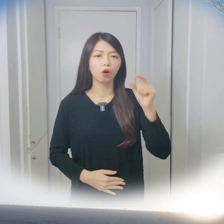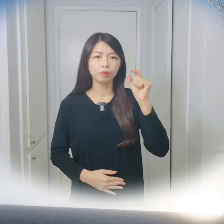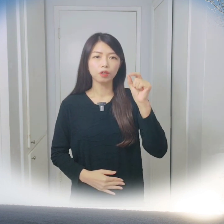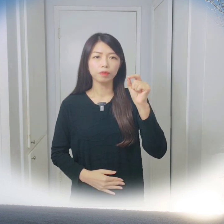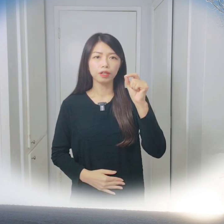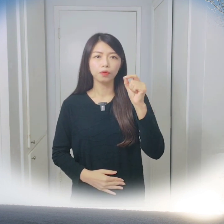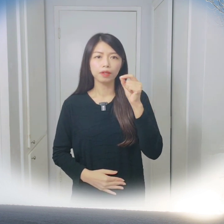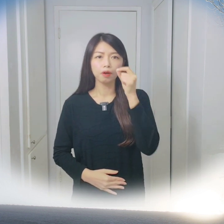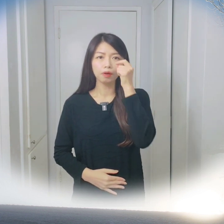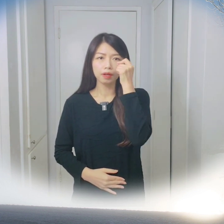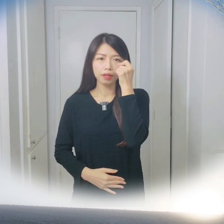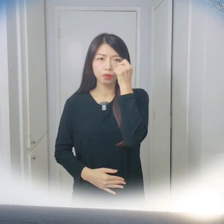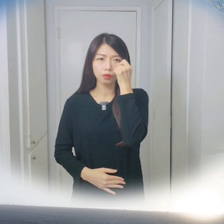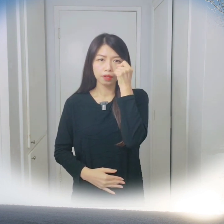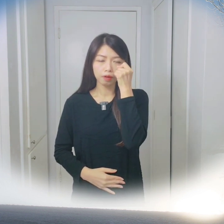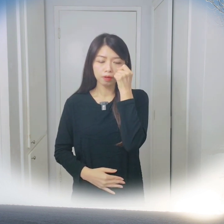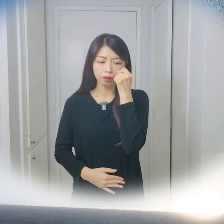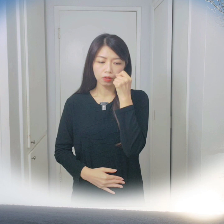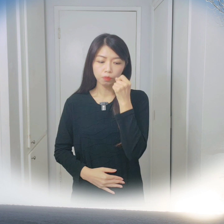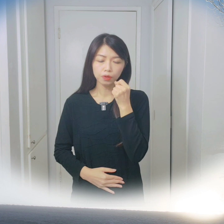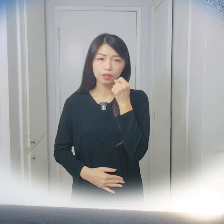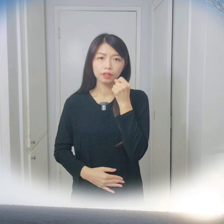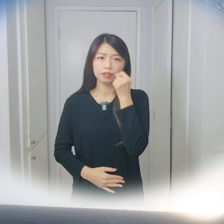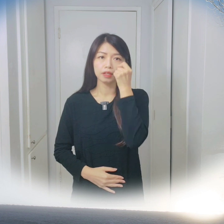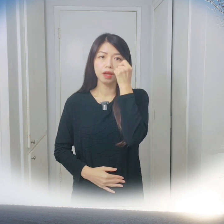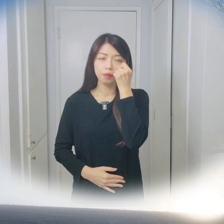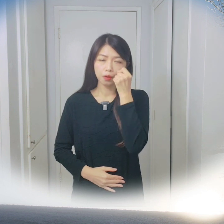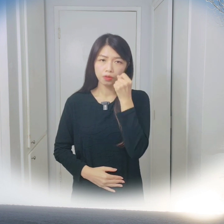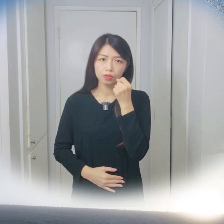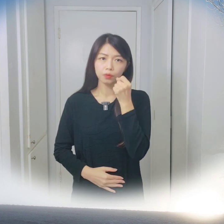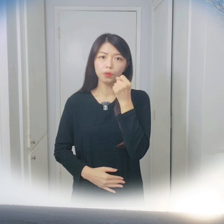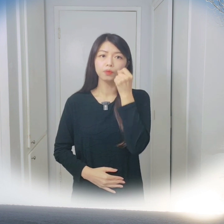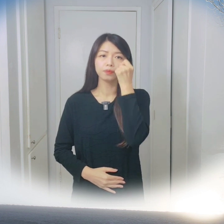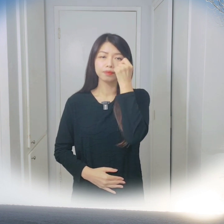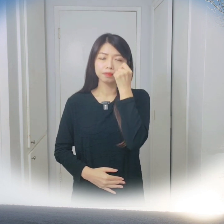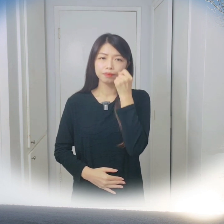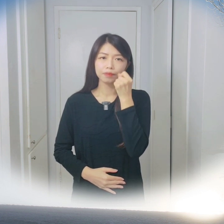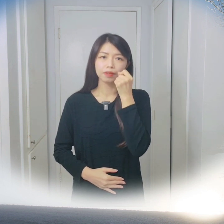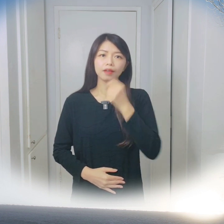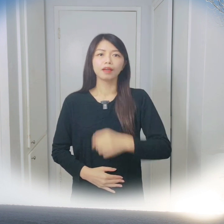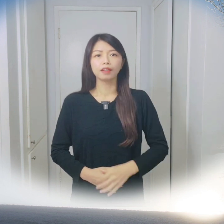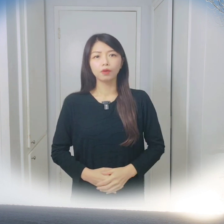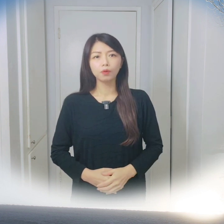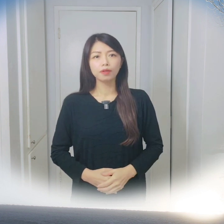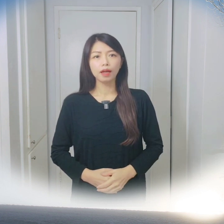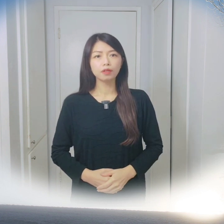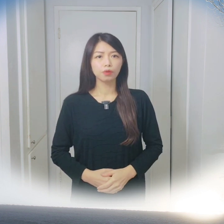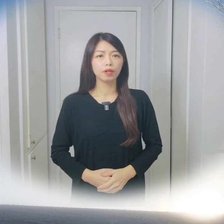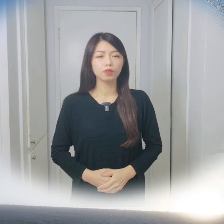수어는요. 엄지검지를 이용해서 한쪽 눈에서 이렇게 눈물이 흐르듯이 표현해 주시고